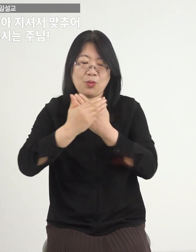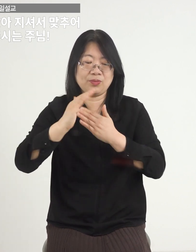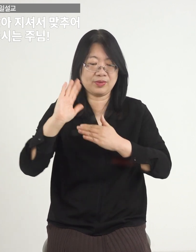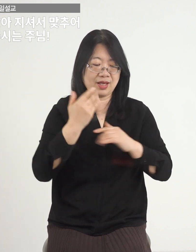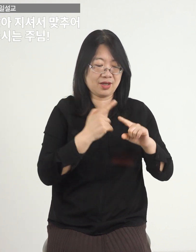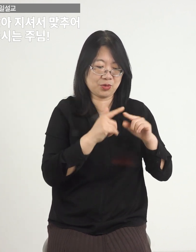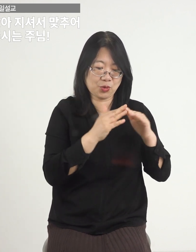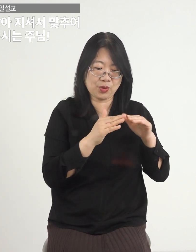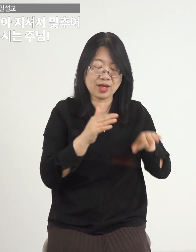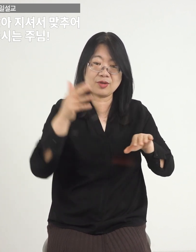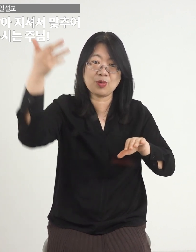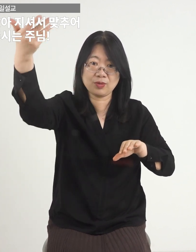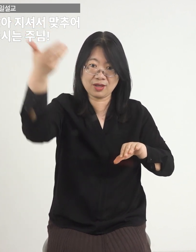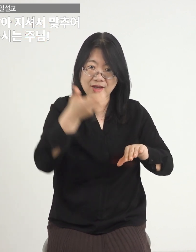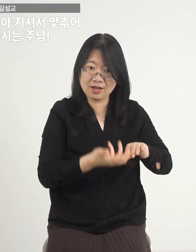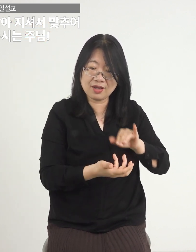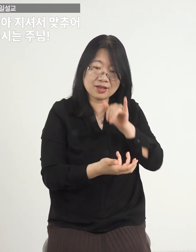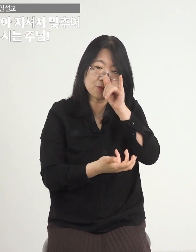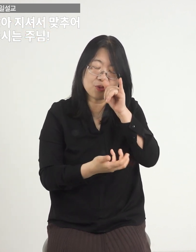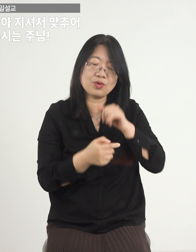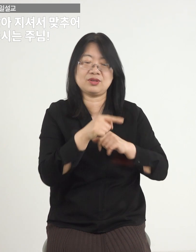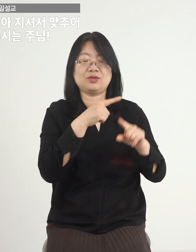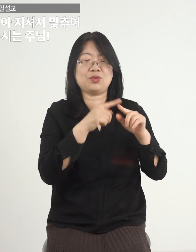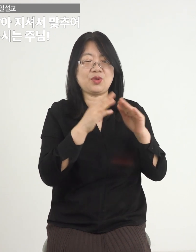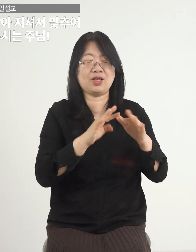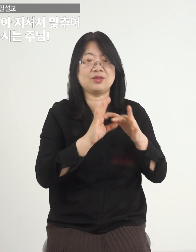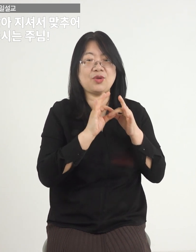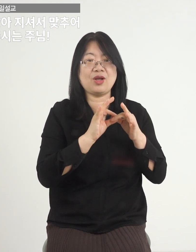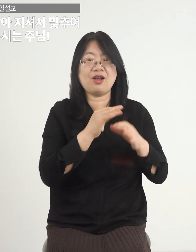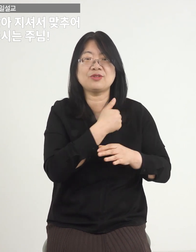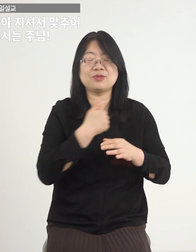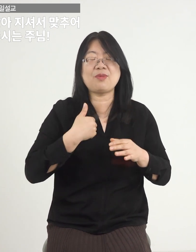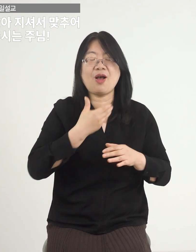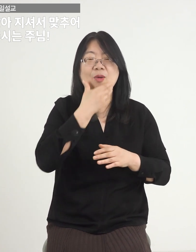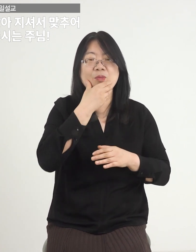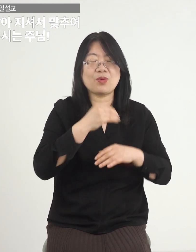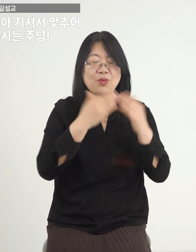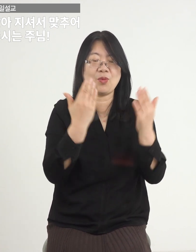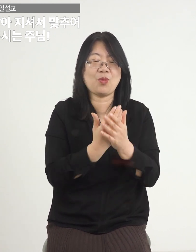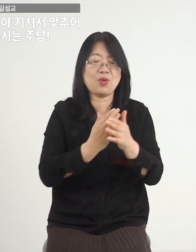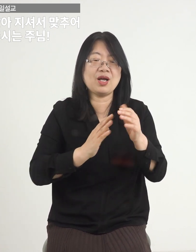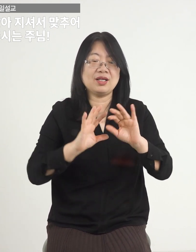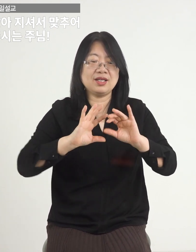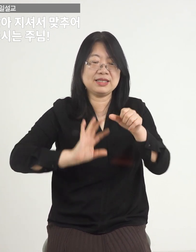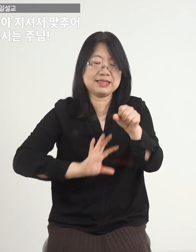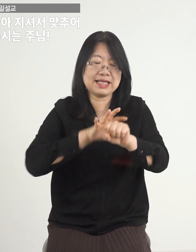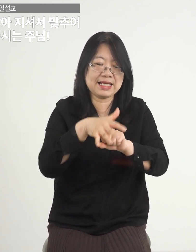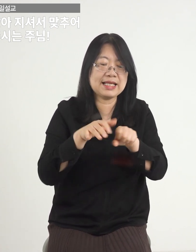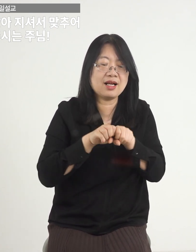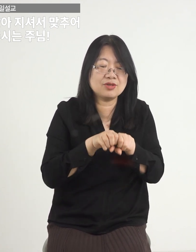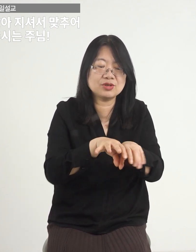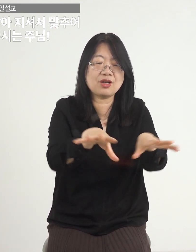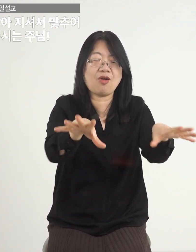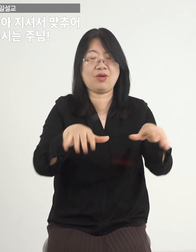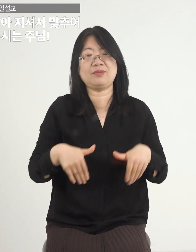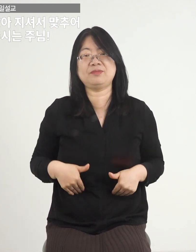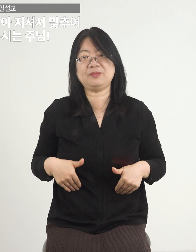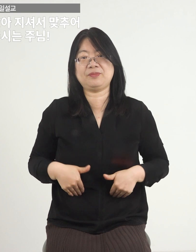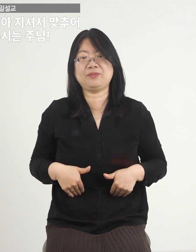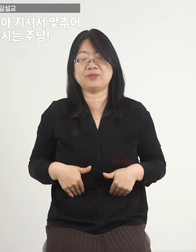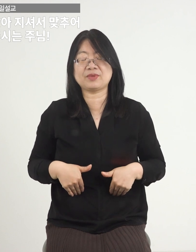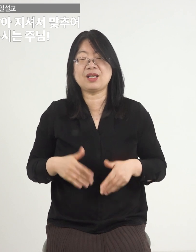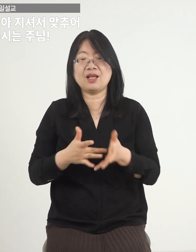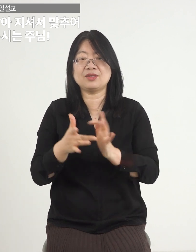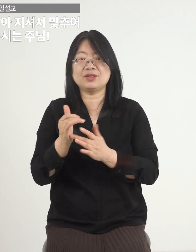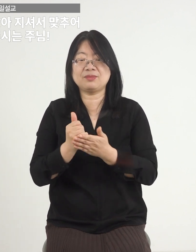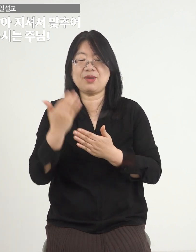교회로 내려오고 그 교회를 통하여 충만한 복이 온 땅으로 흘러가야 됩니다.